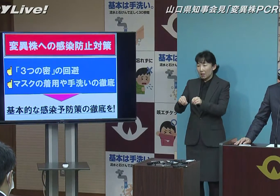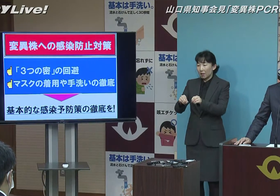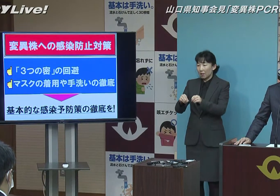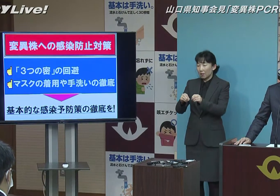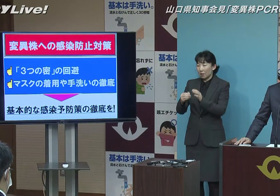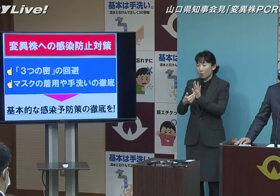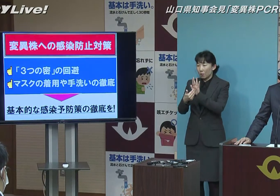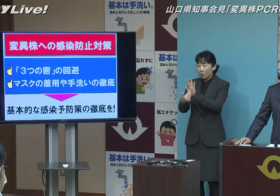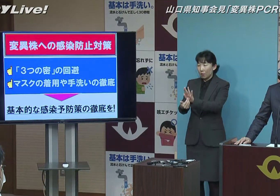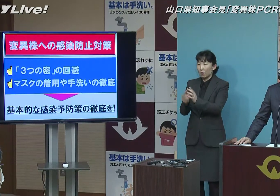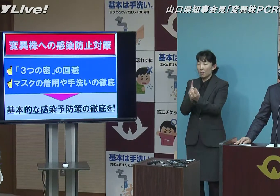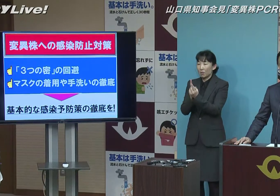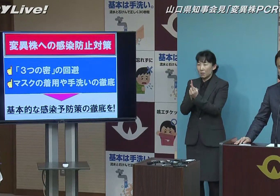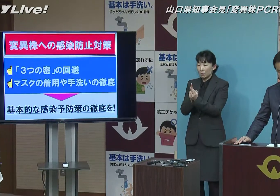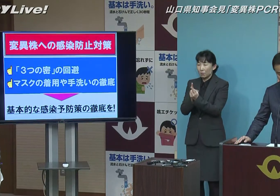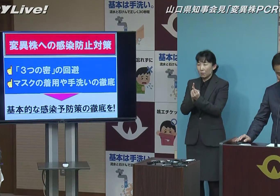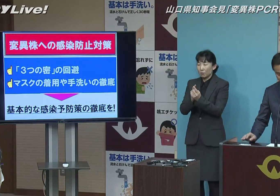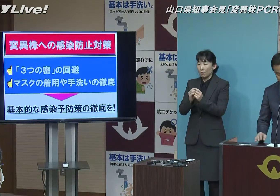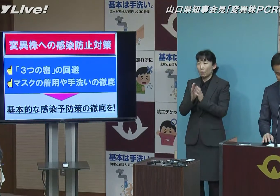ましてよろしくお願いいたします。